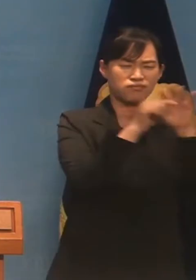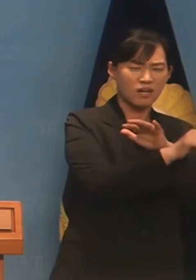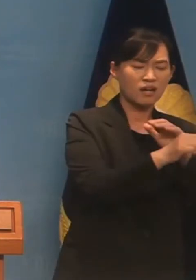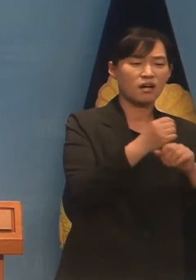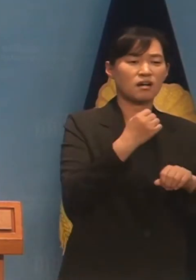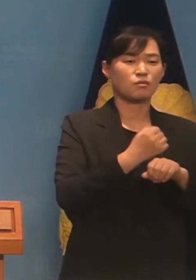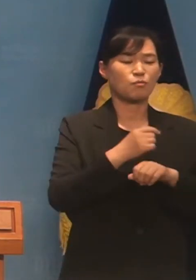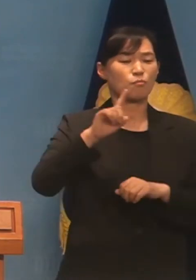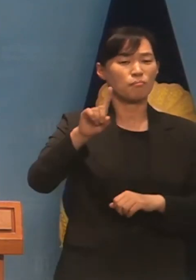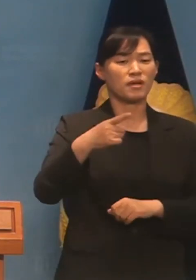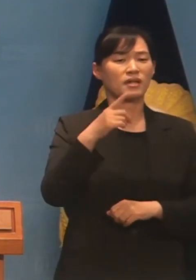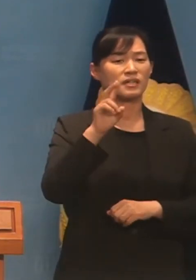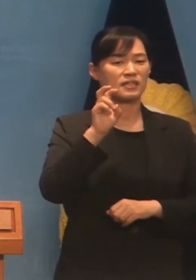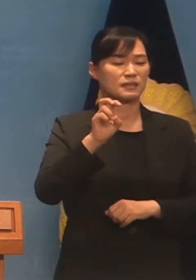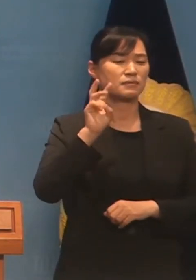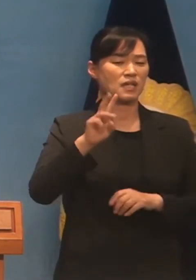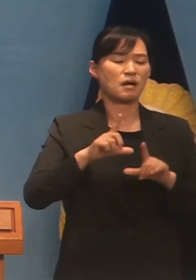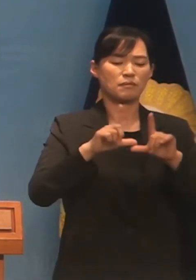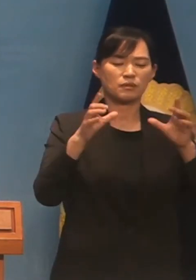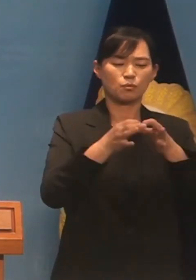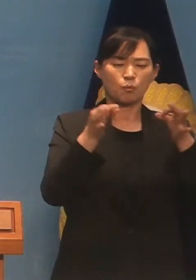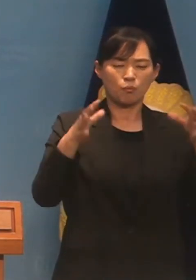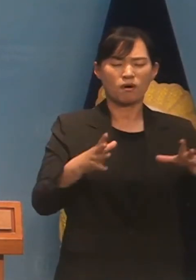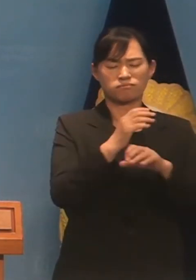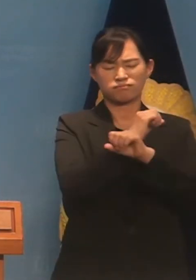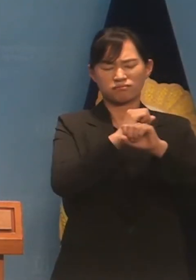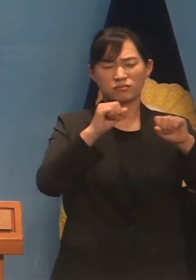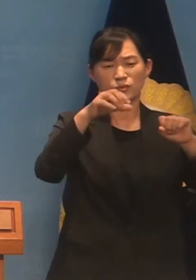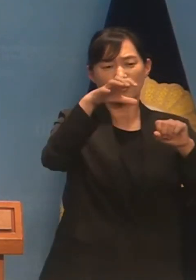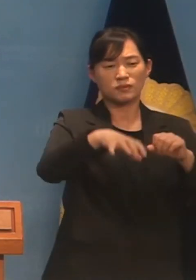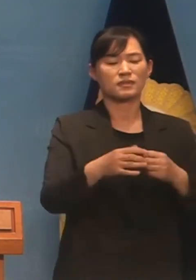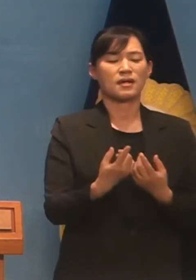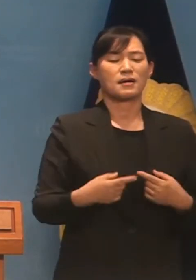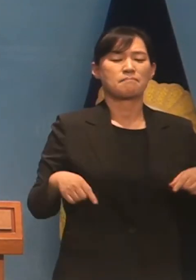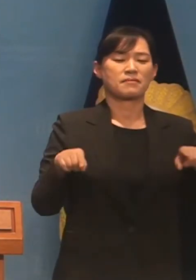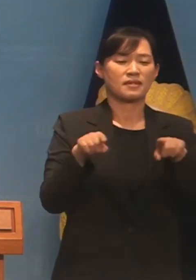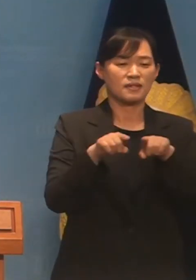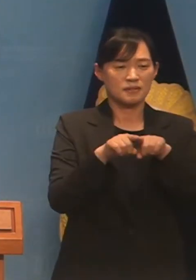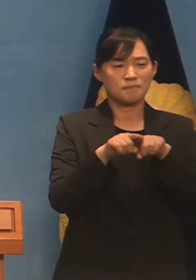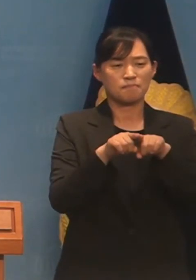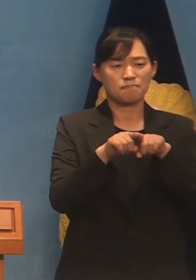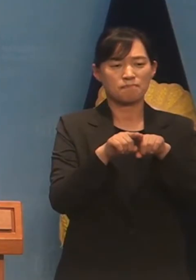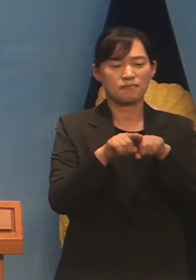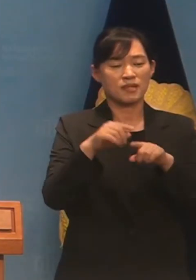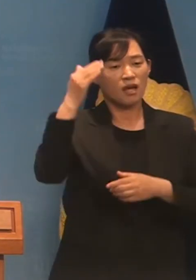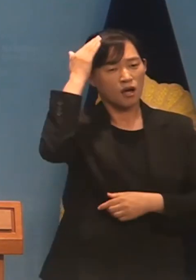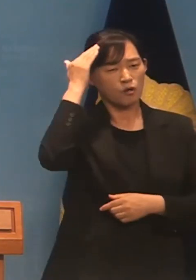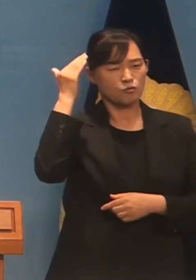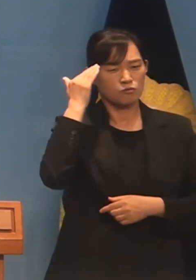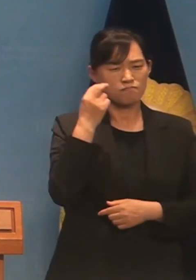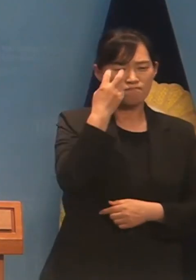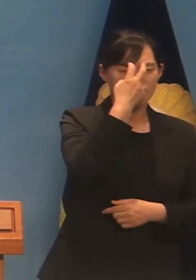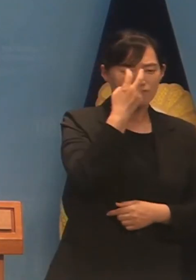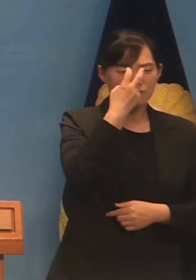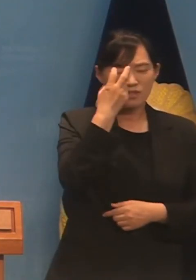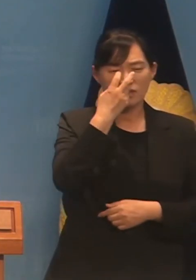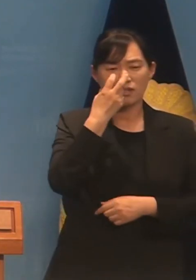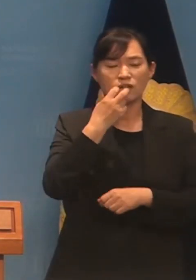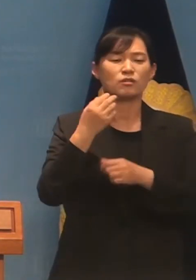주셨고 123일간 광장에서 함께 대한민국을